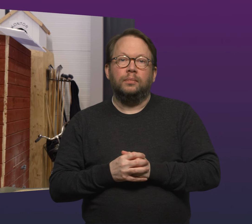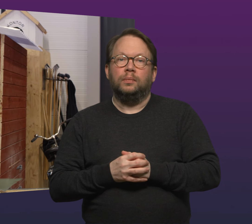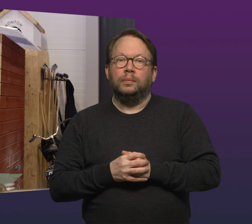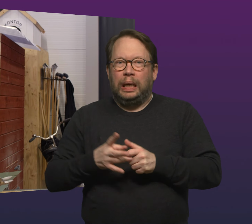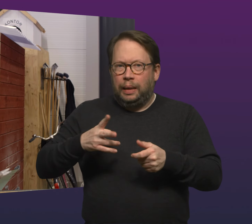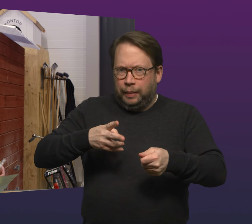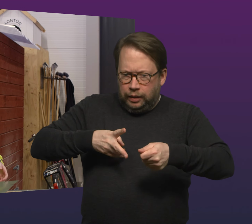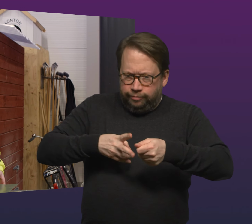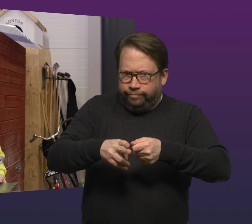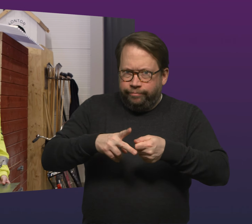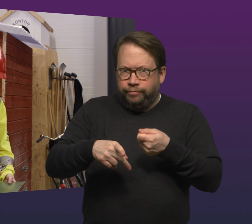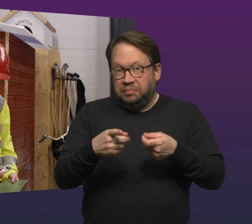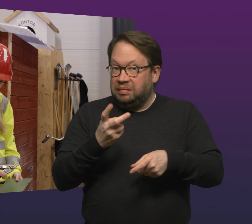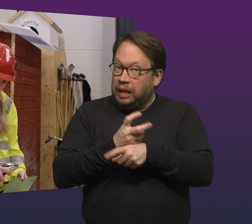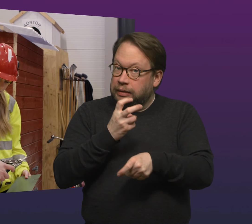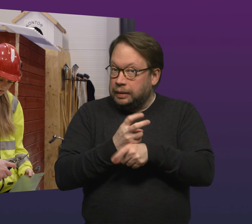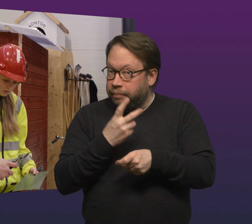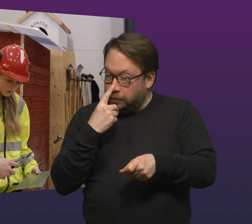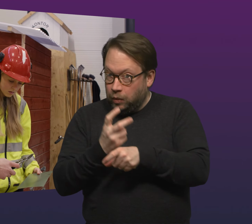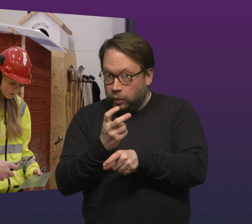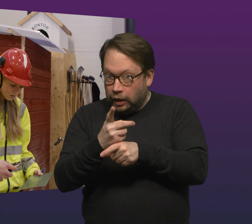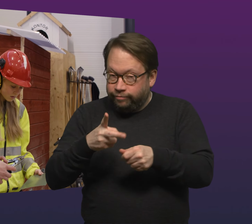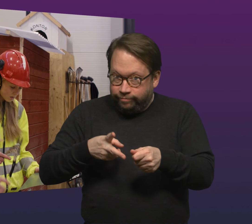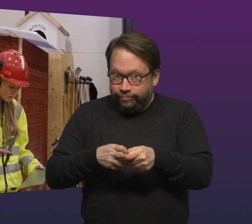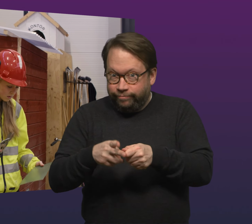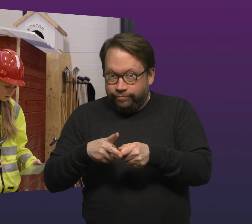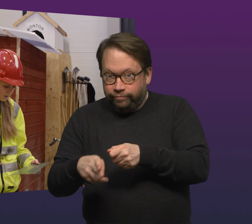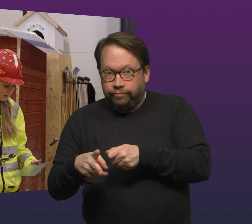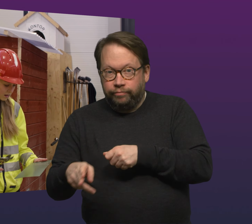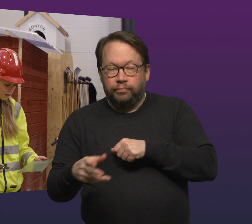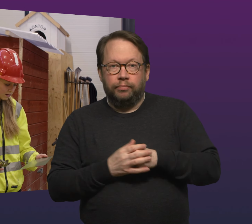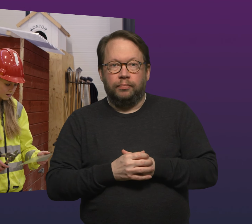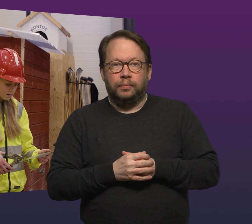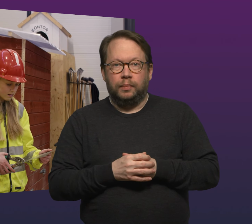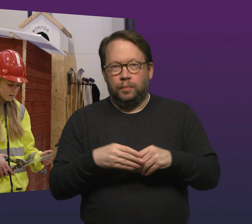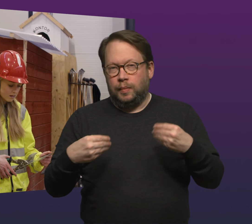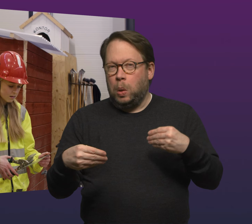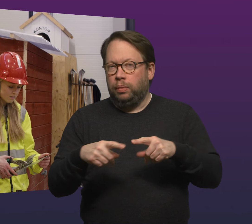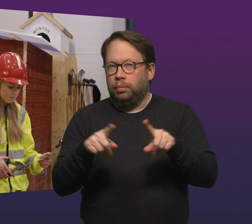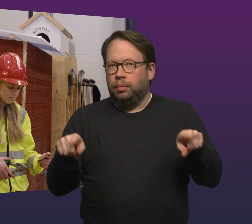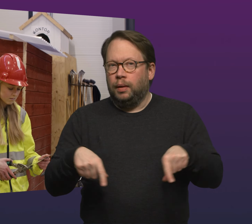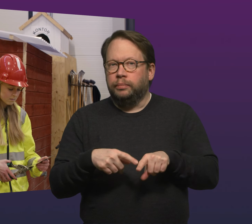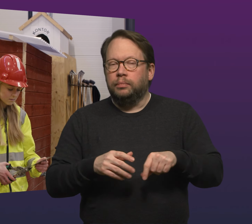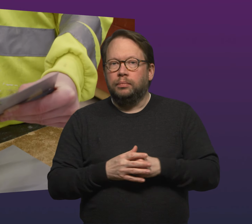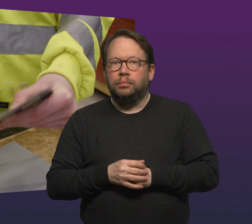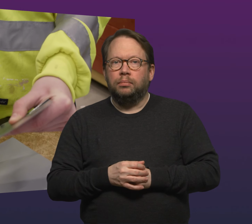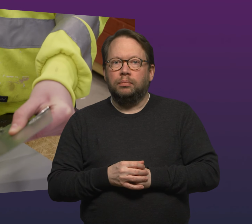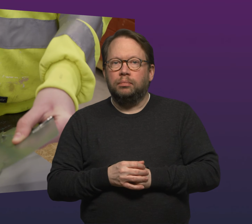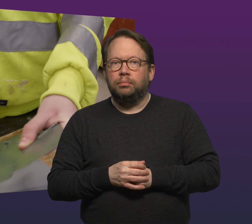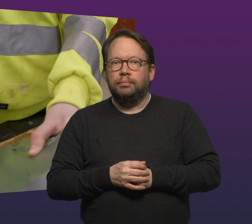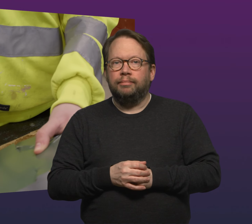Så man klipper med saxen och bara testar lite.